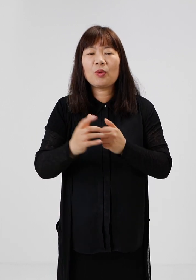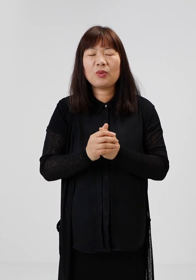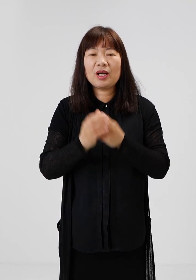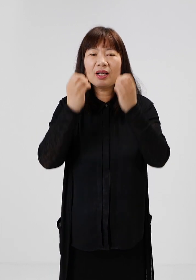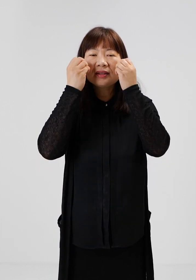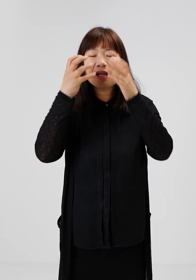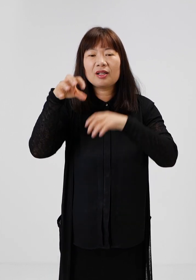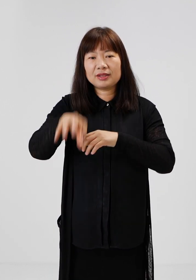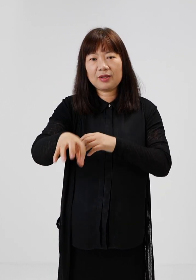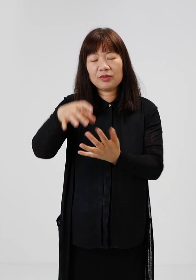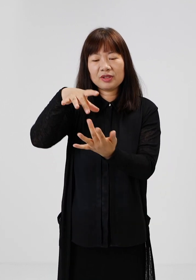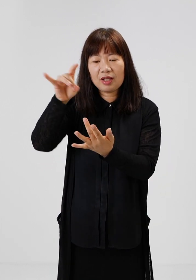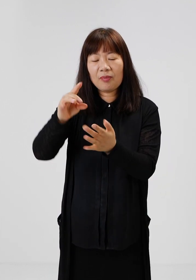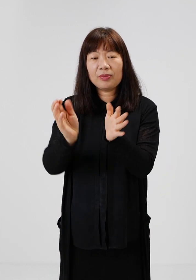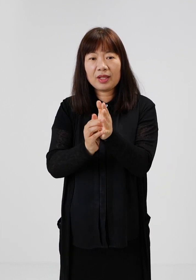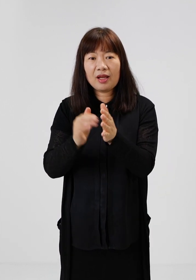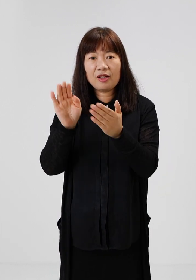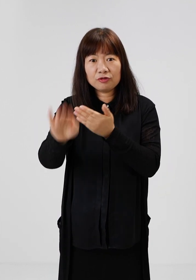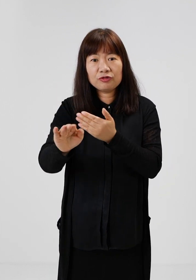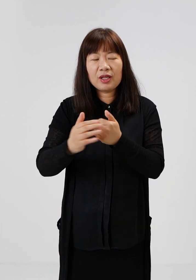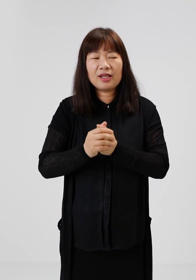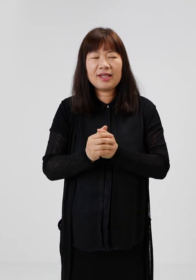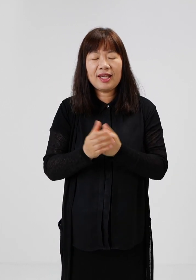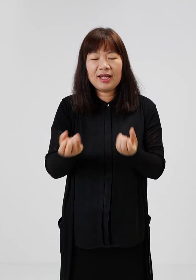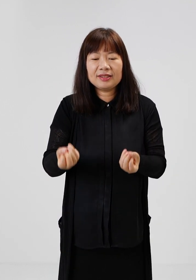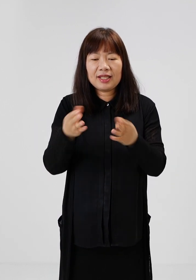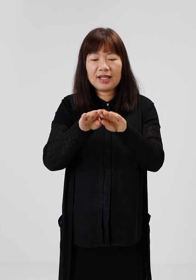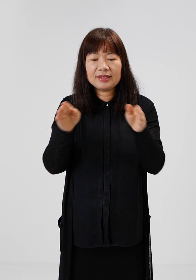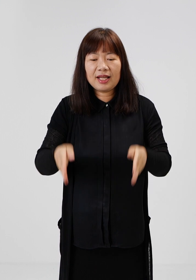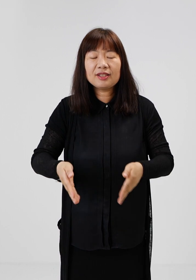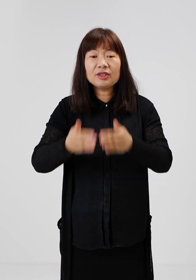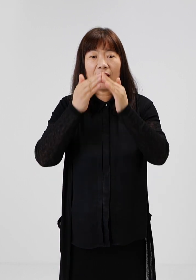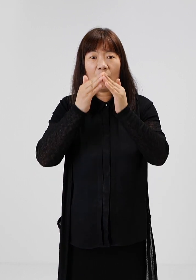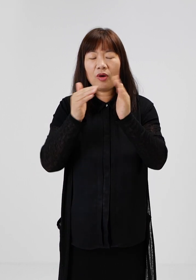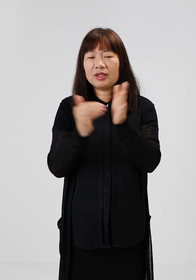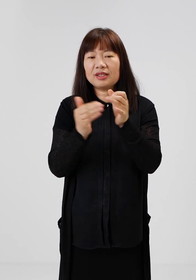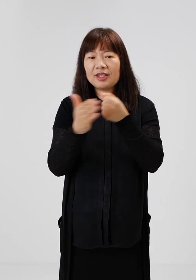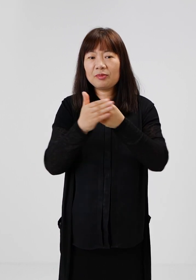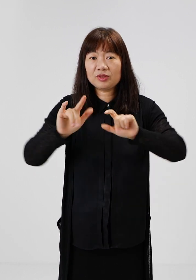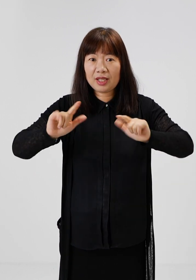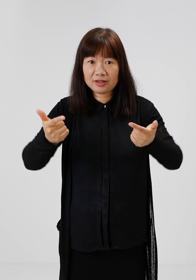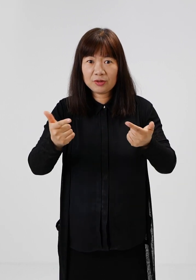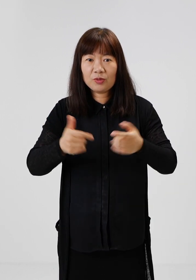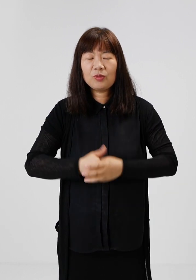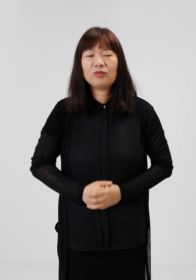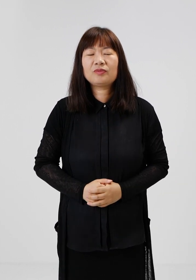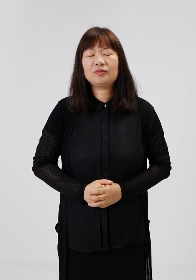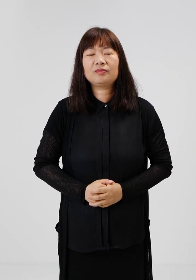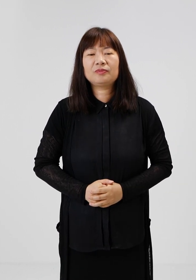새로운 장소를 택해서 제단을 쌓은 터가 아니고